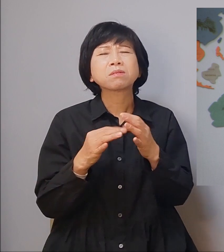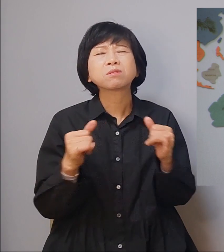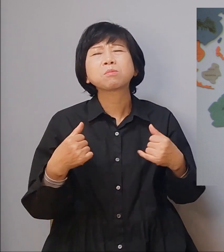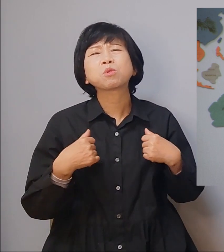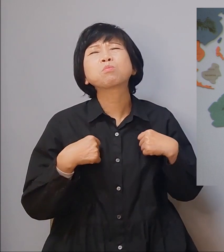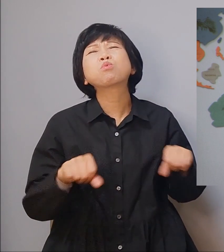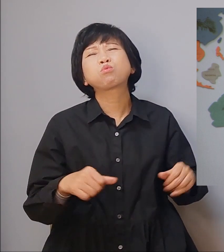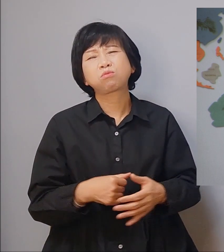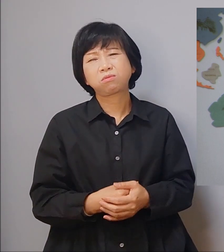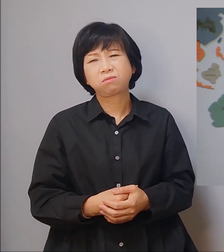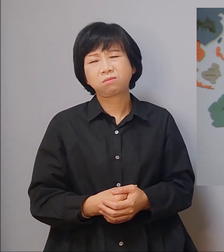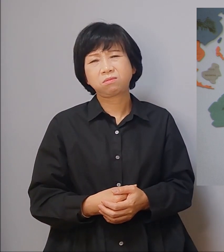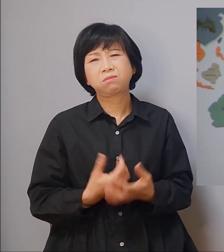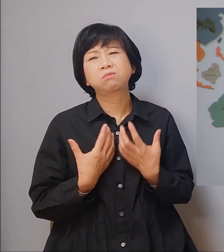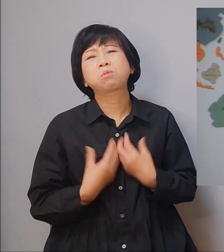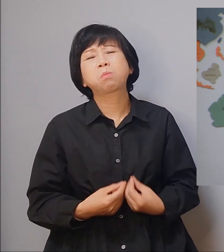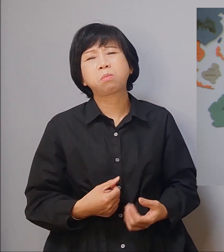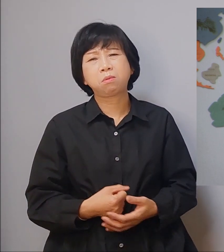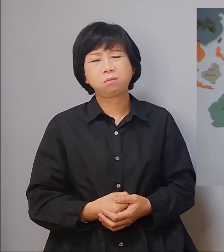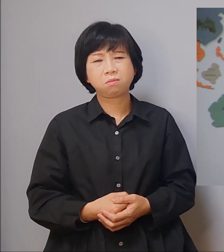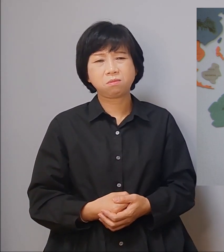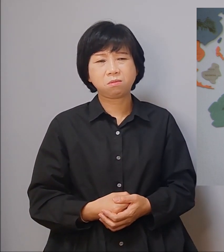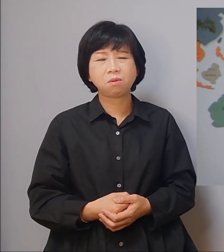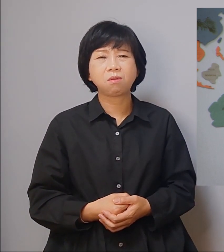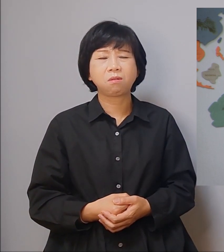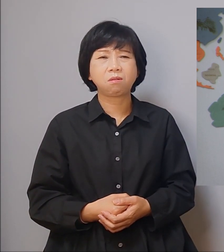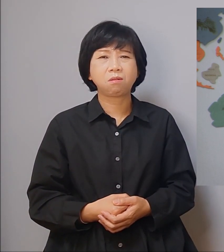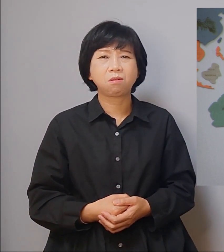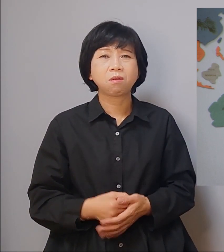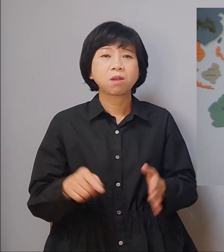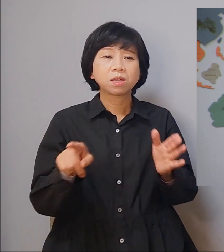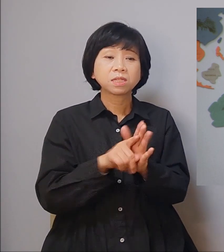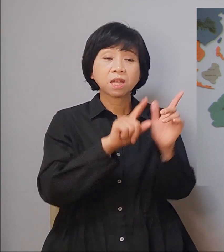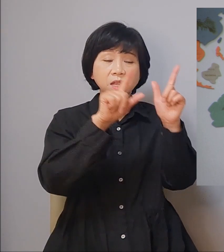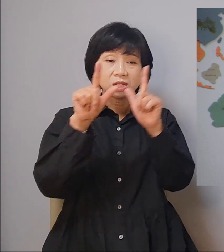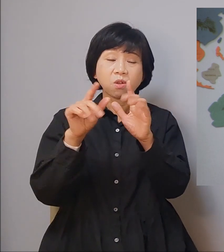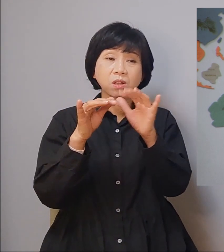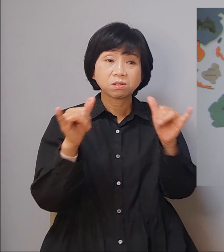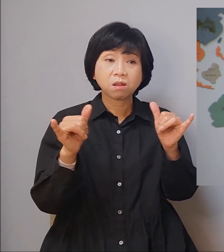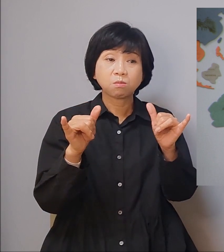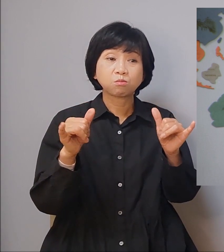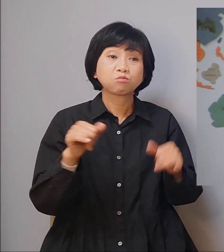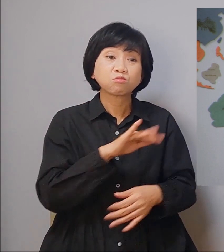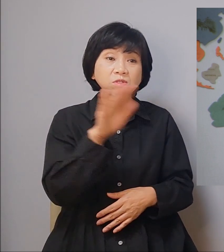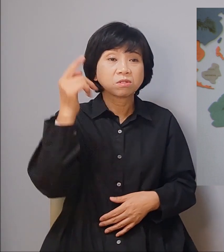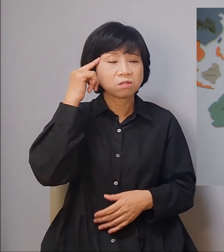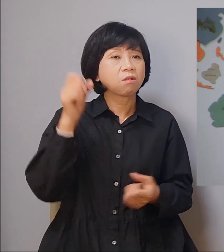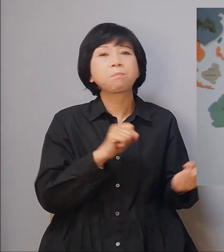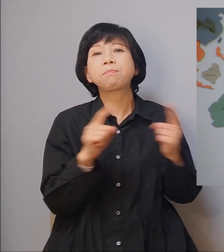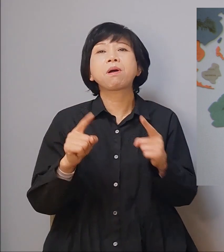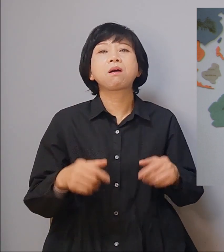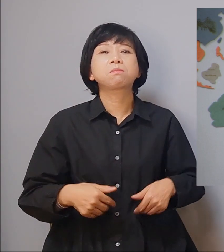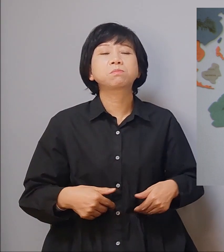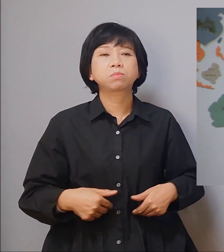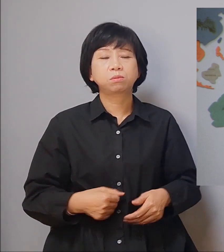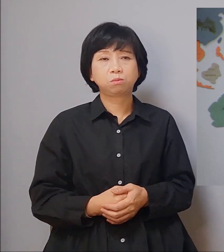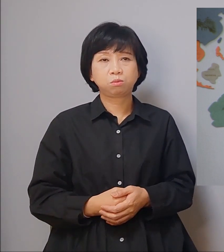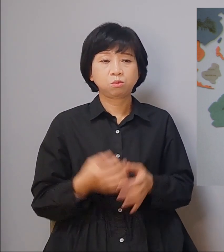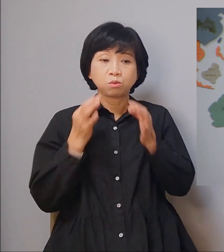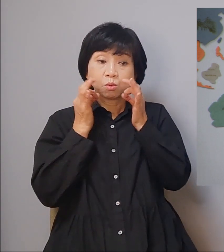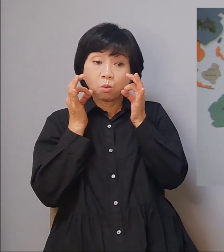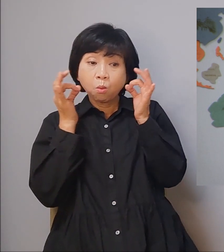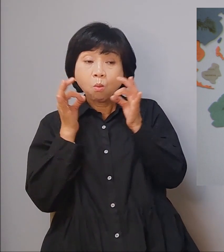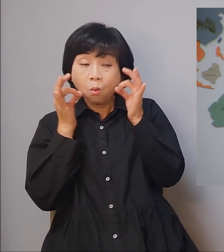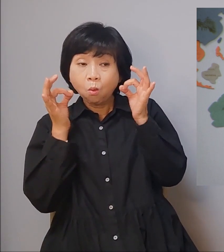거예요. 특별히 우리 신앙생활하는 우리들이 경각심을 좀 가져야 됩니다. 여러분, 우리의 노력으로 되는